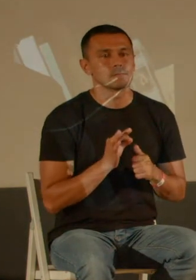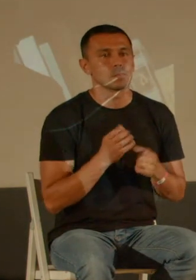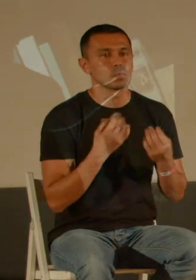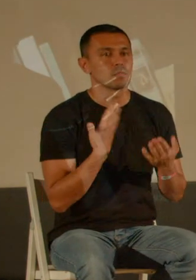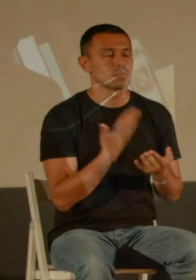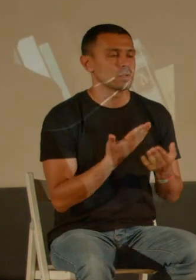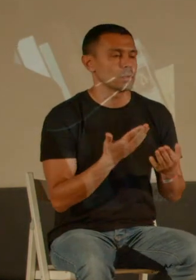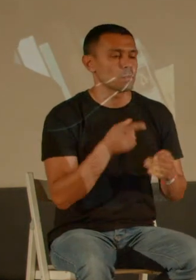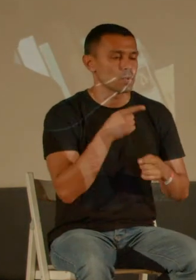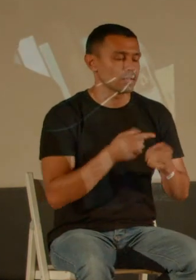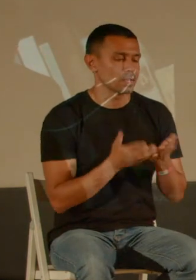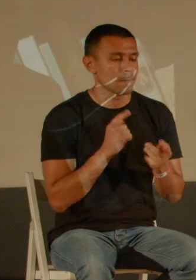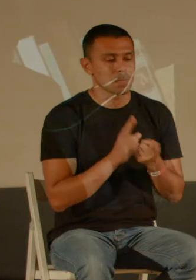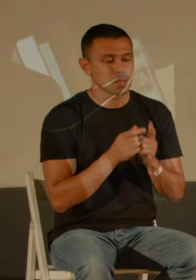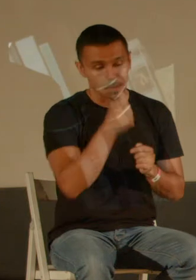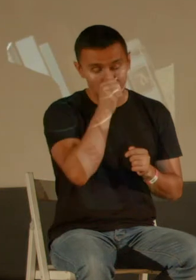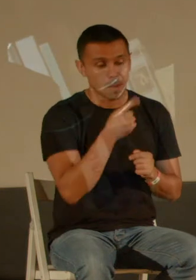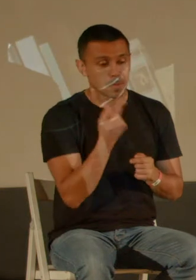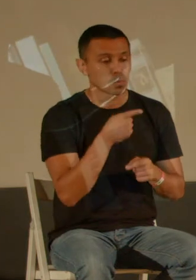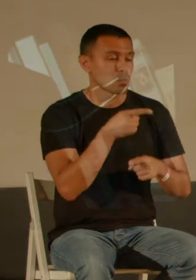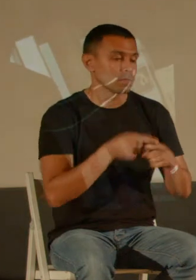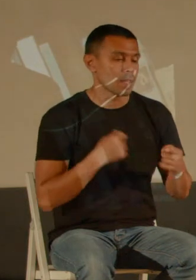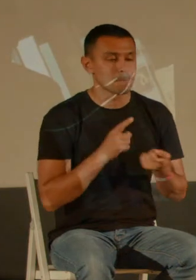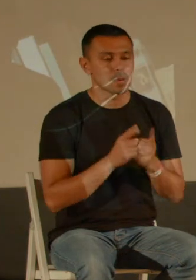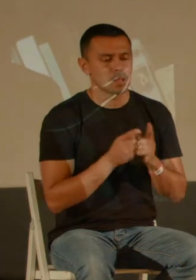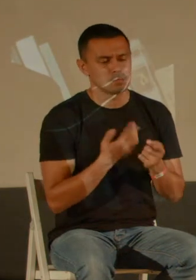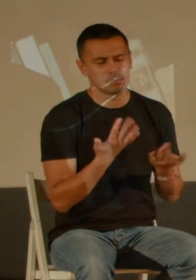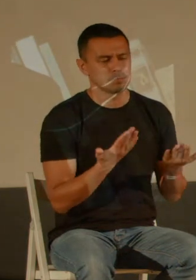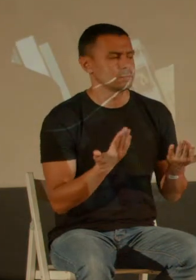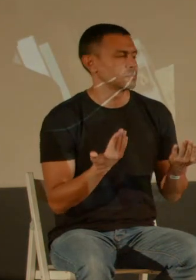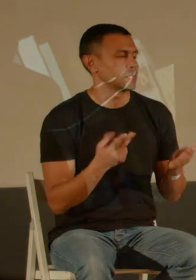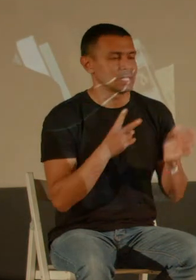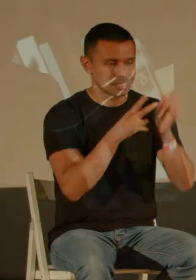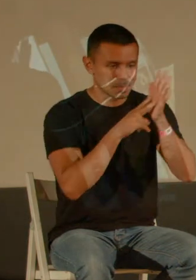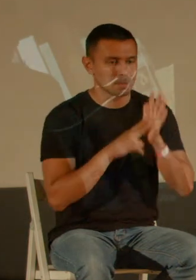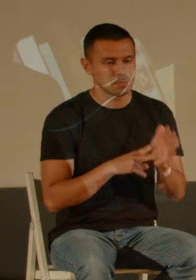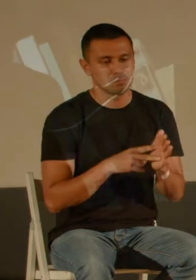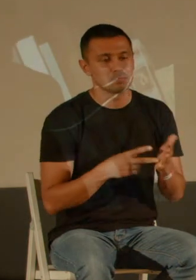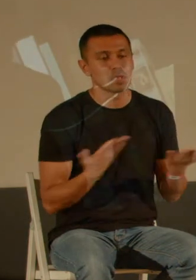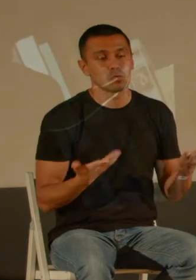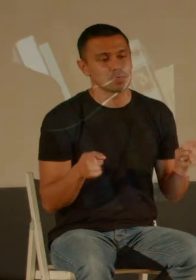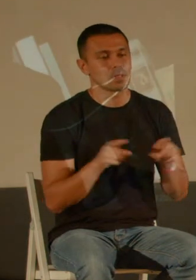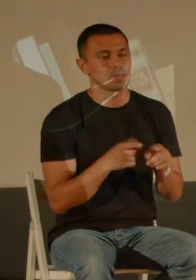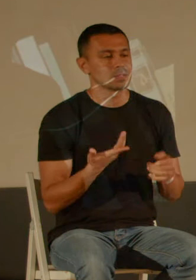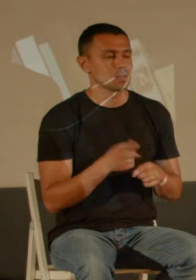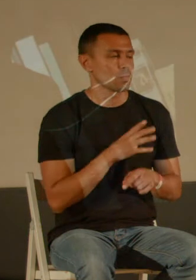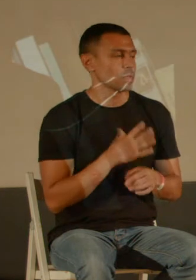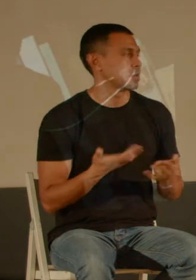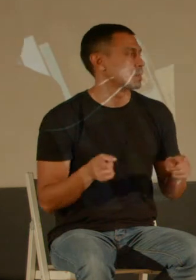просто воно розтягнуло. Половину книжки я переклала за місяць, а першу половину я переклала там за 7 місяців. Ну, якось так. Ну, так, тобто це була